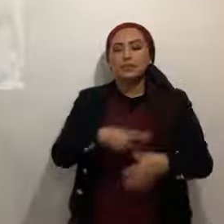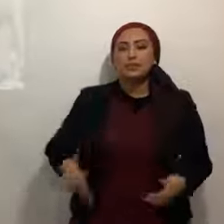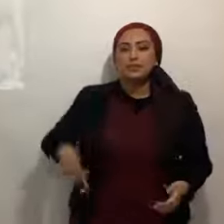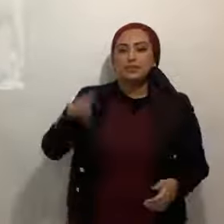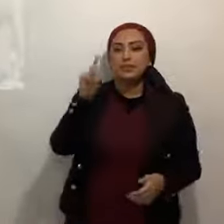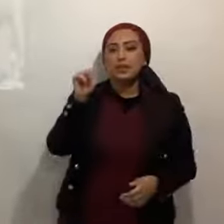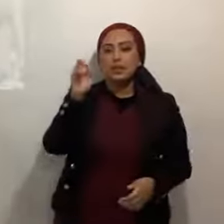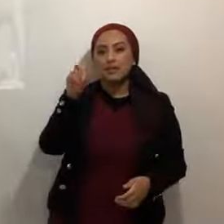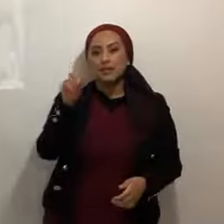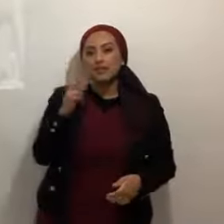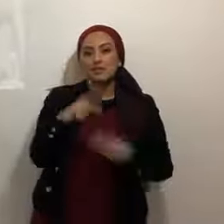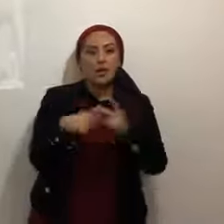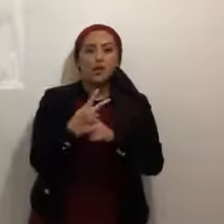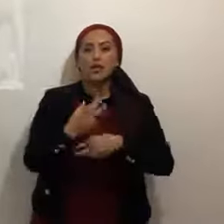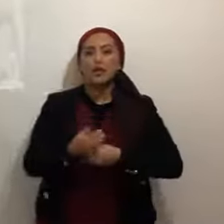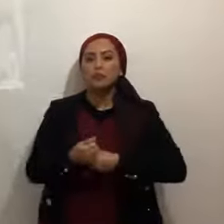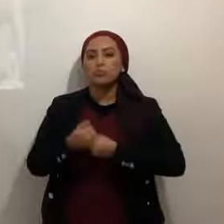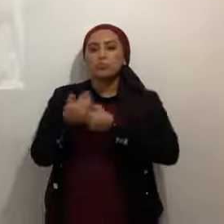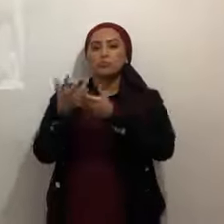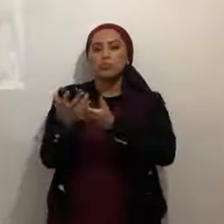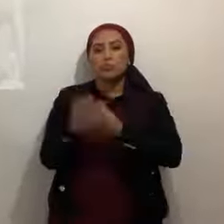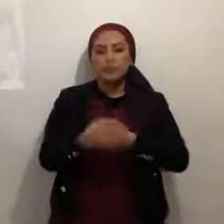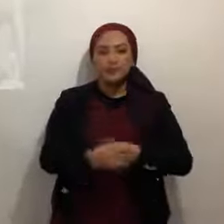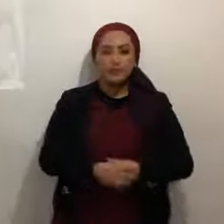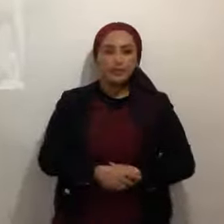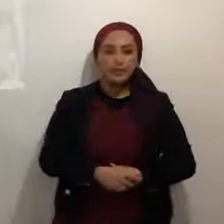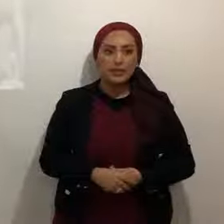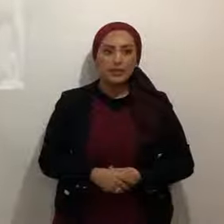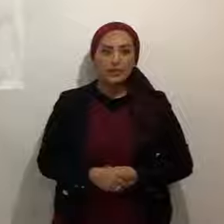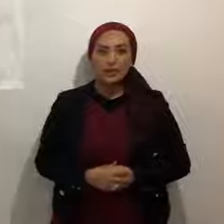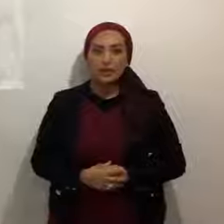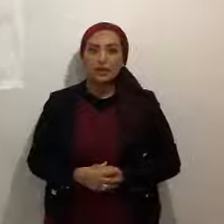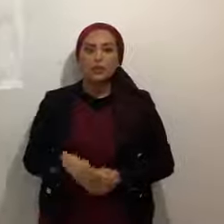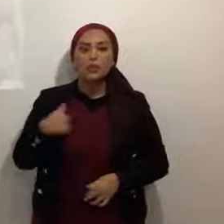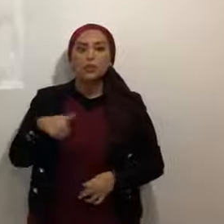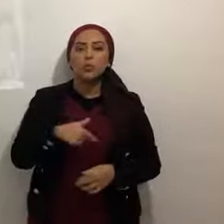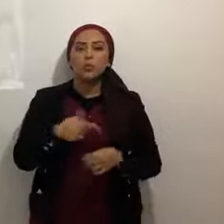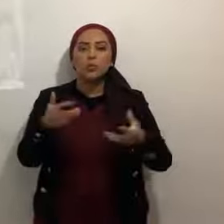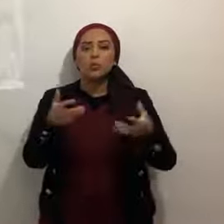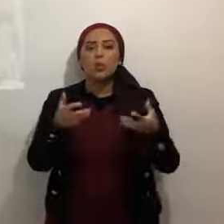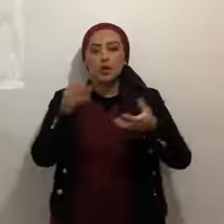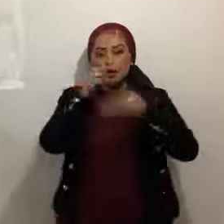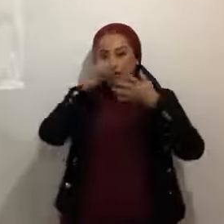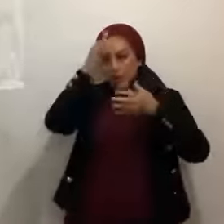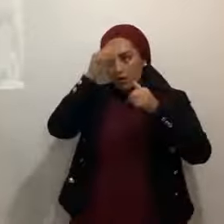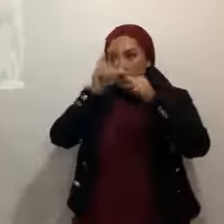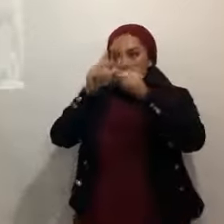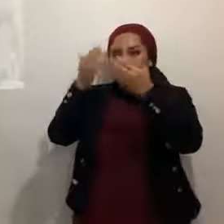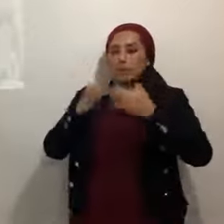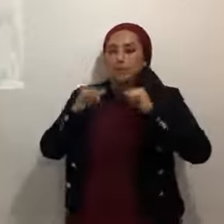de expresar poéticamente que queremos que el Eterno siempre nos esté bendiciendo y siempre nos está